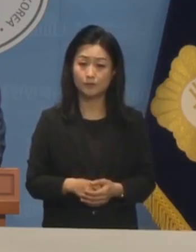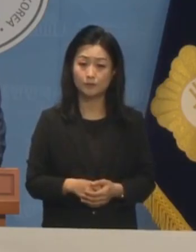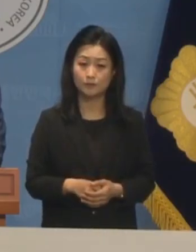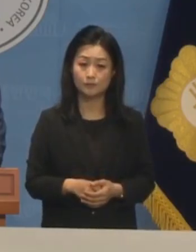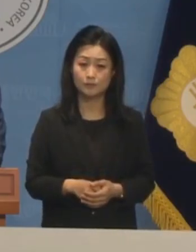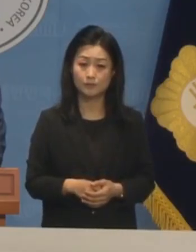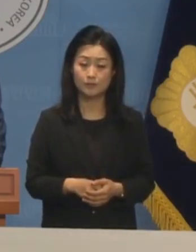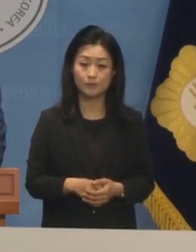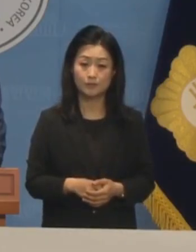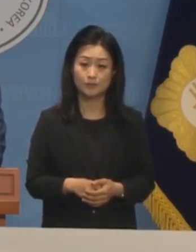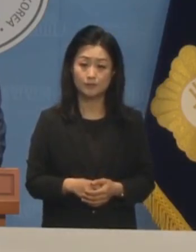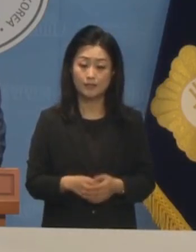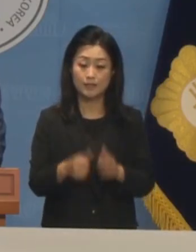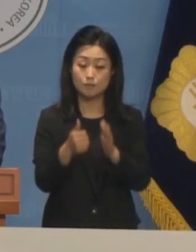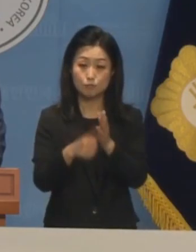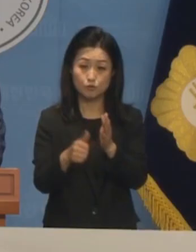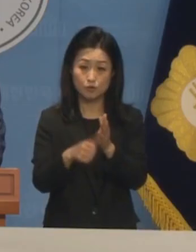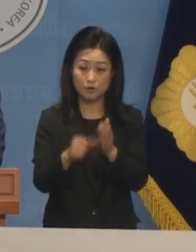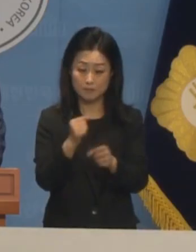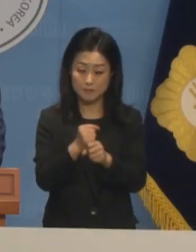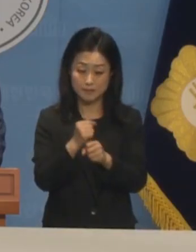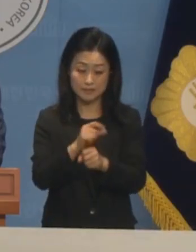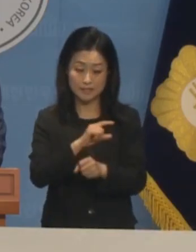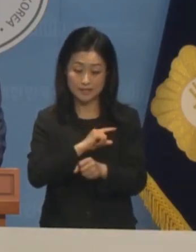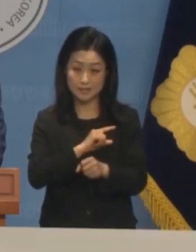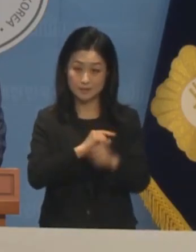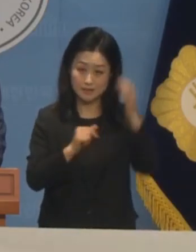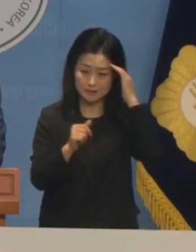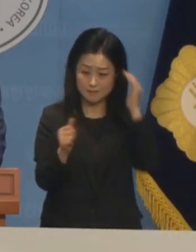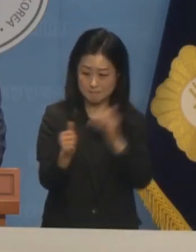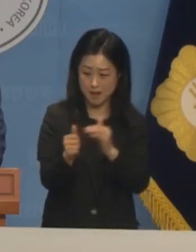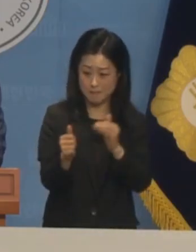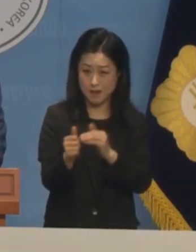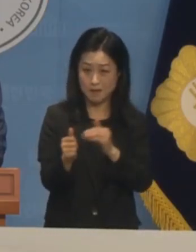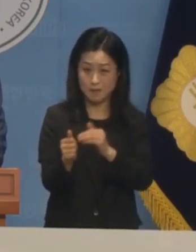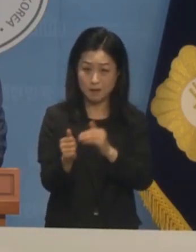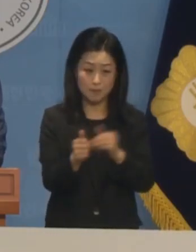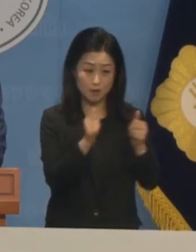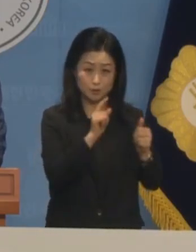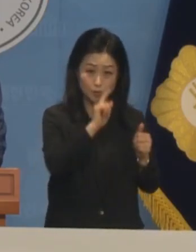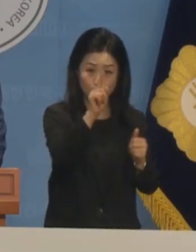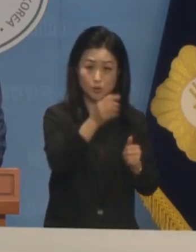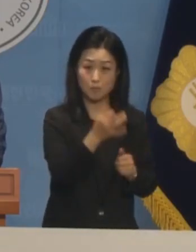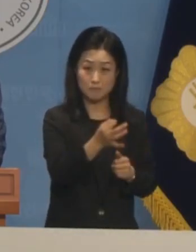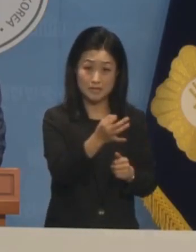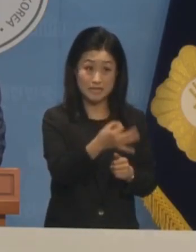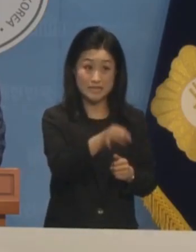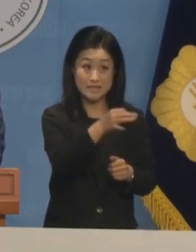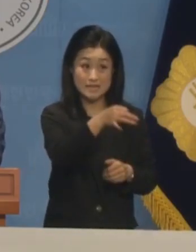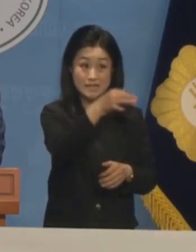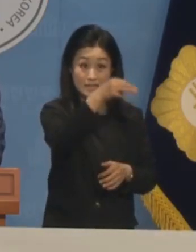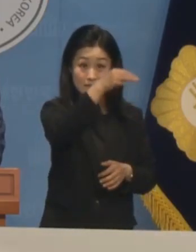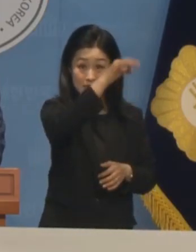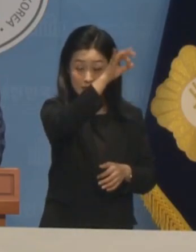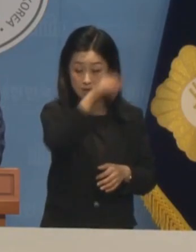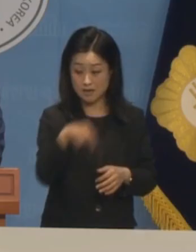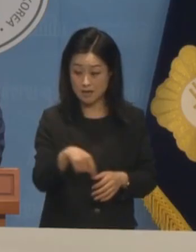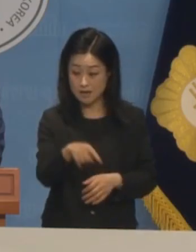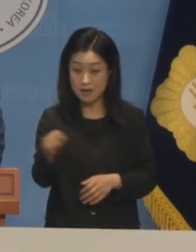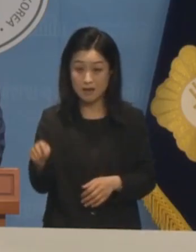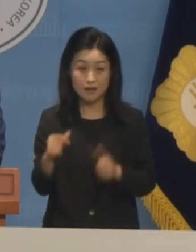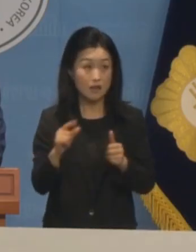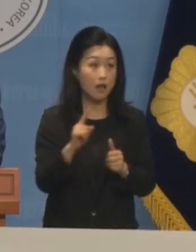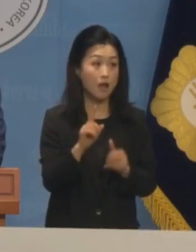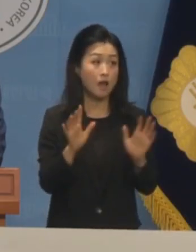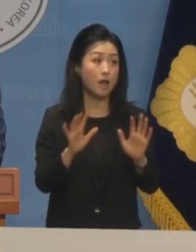통해서 지속적으로 상표권을 침해하면서 법적 소송 비용을 높여서 이 기업 자체를 아예